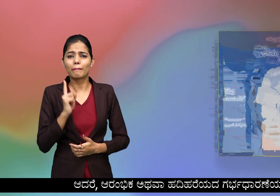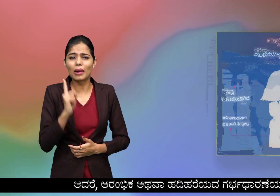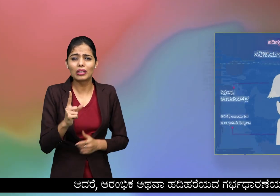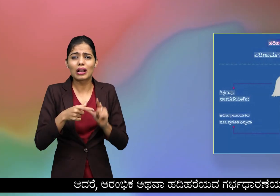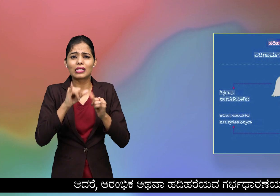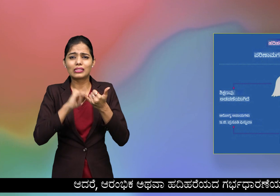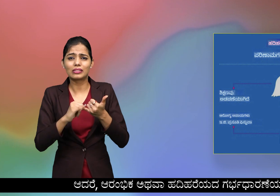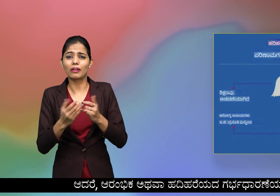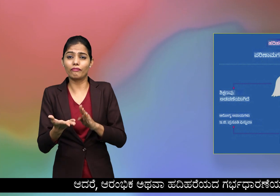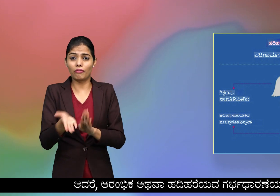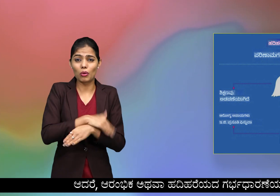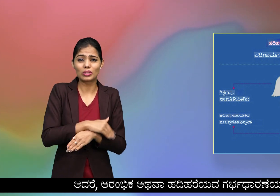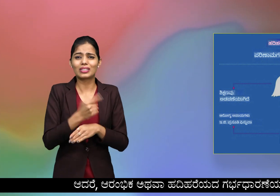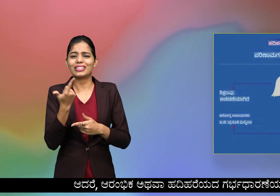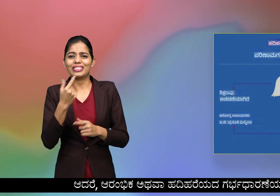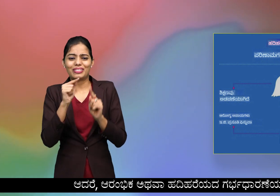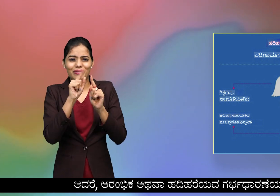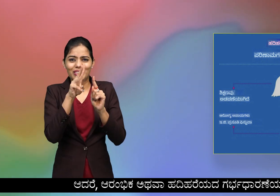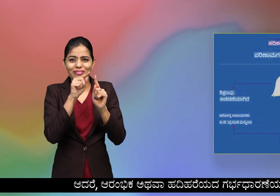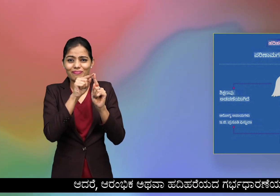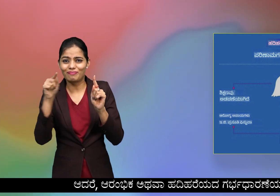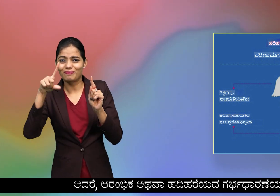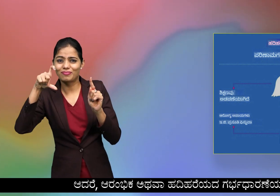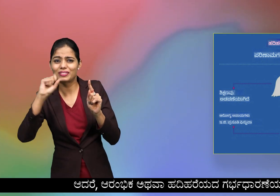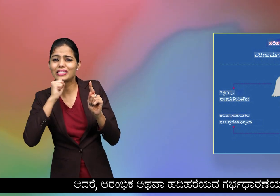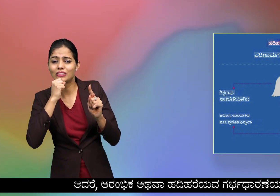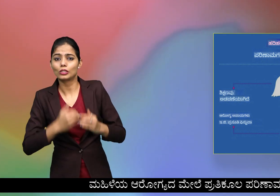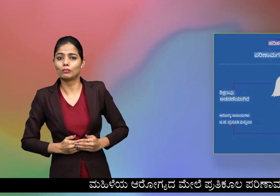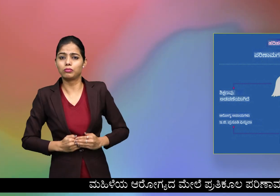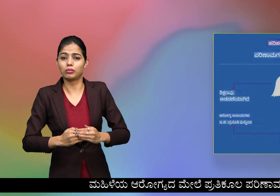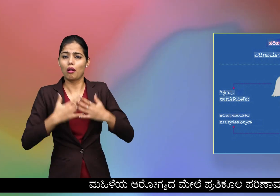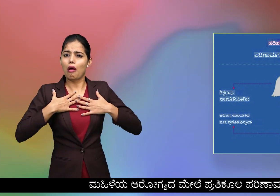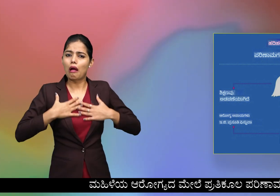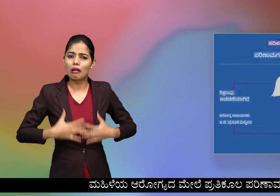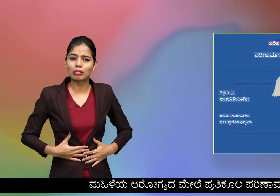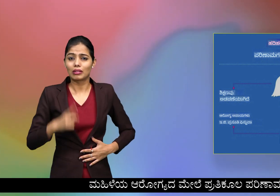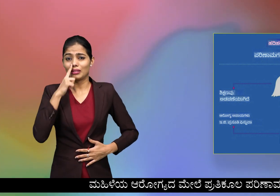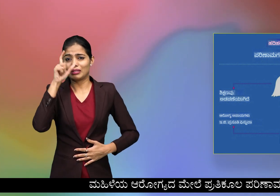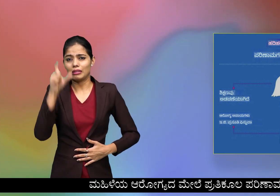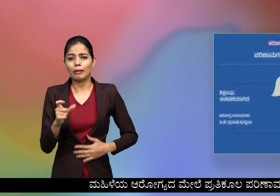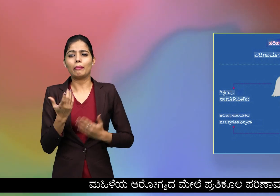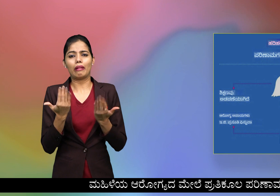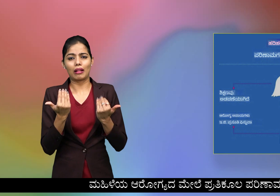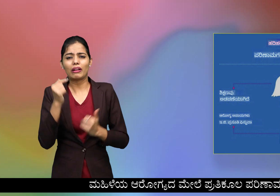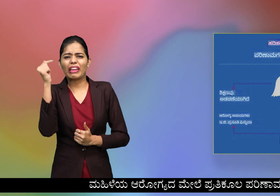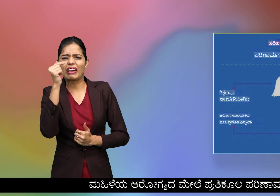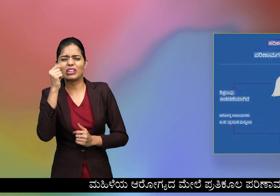ಆದರೆ ಆರಂಭಿಕ ಅಥವಾ ಹದಿಹರೆಯದ ಗರ್ಭಧಾರಣೆಯ ಸಂದರ್ಭದಲ್ಲಿ ಮಹಿಳೆಯ ಆರೋಗ್ಯದ ಮೇಲೆ ಪ್ರತಿಕೂಲ ಪರಿಣಾಮ ಬೀರುತ್ತೆ.